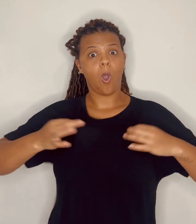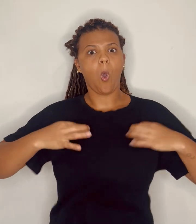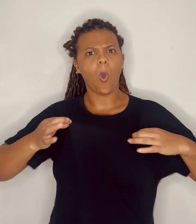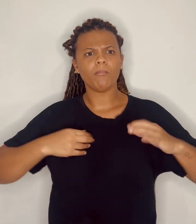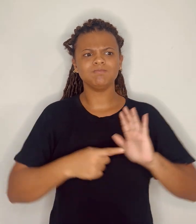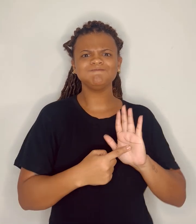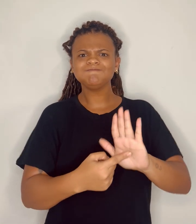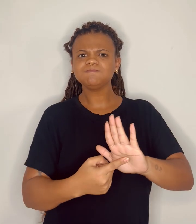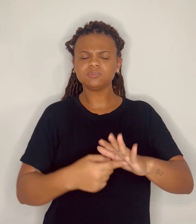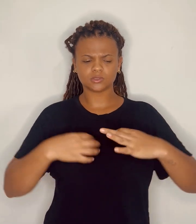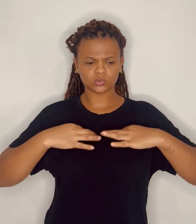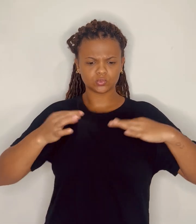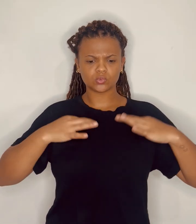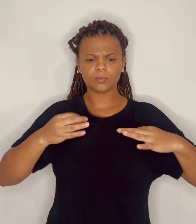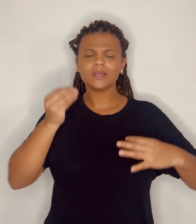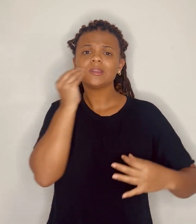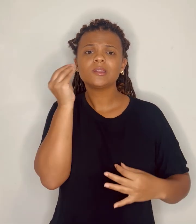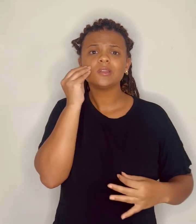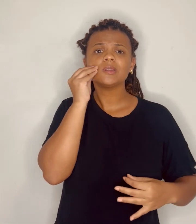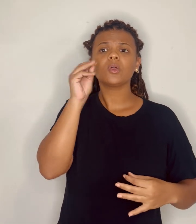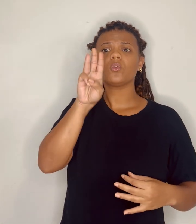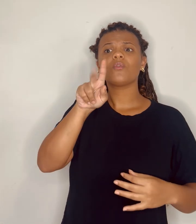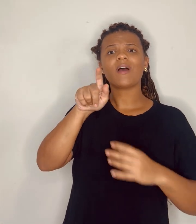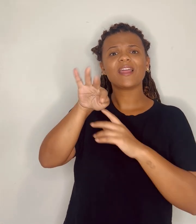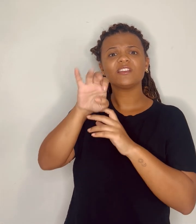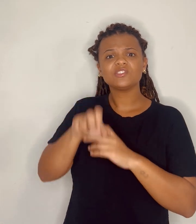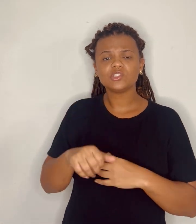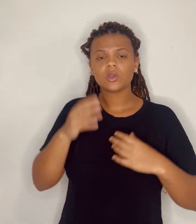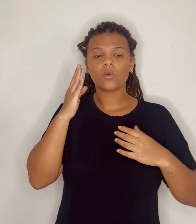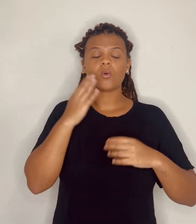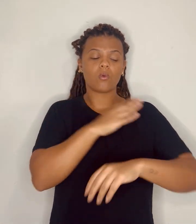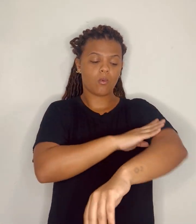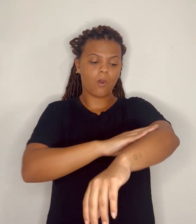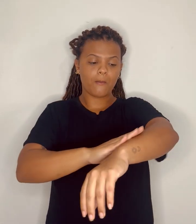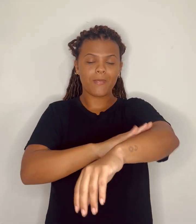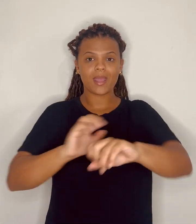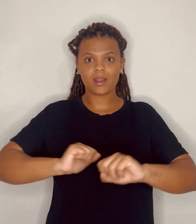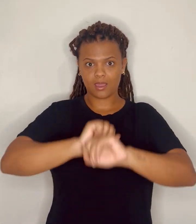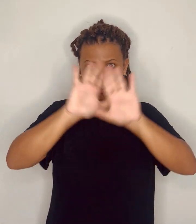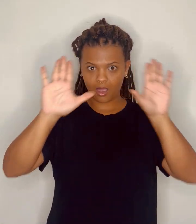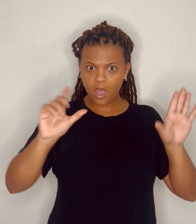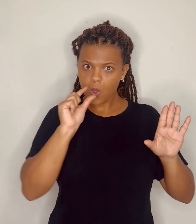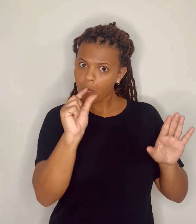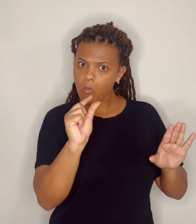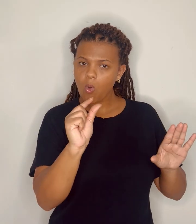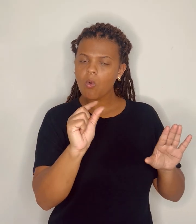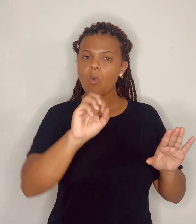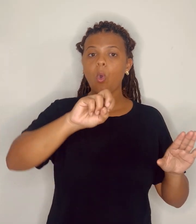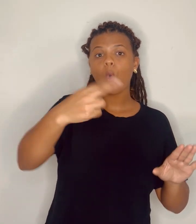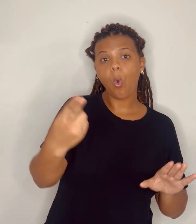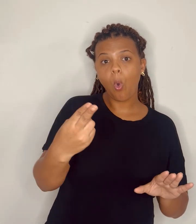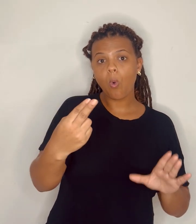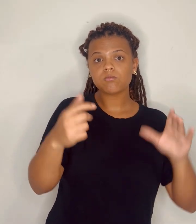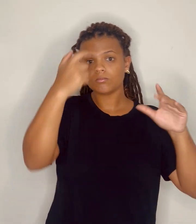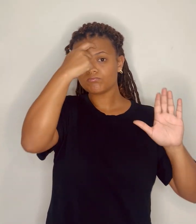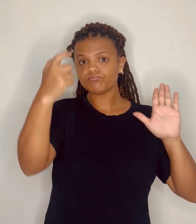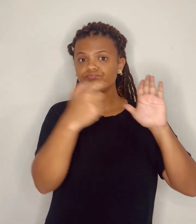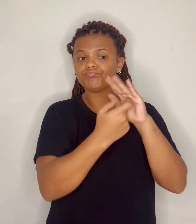está tentando fazer o Mestre Valentim com a pele um pouco mais clara, ou ela o tornava branco, e aí ao tornar ele